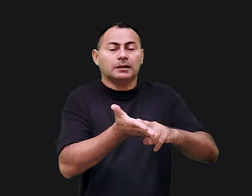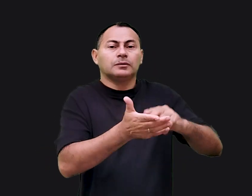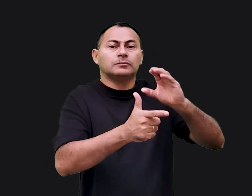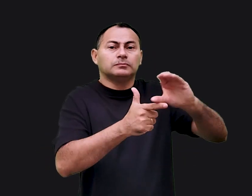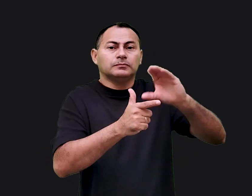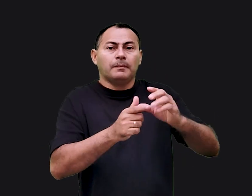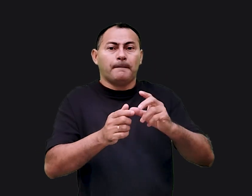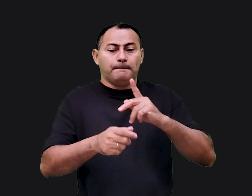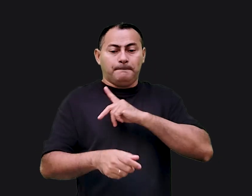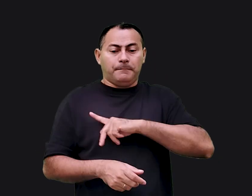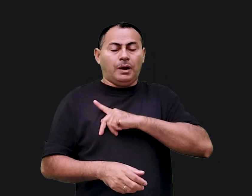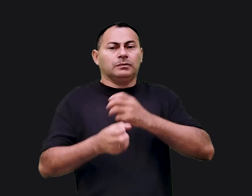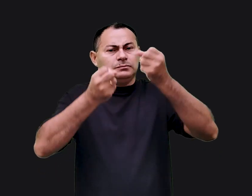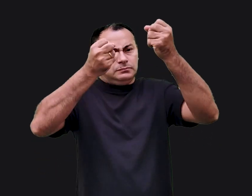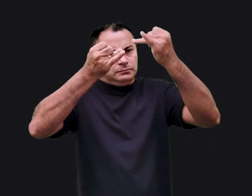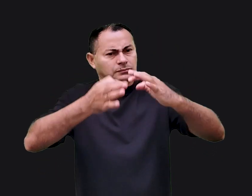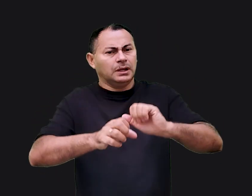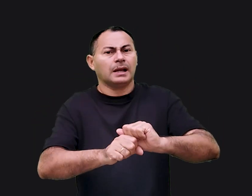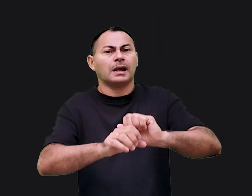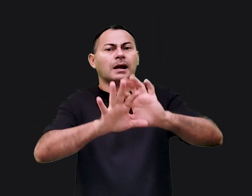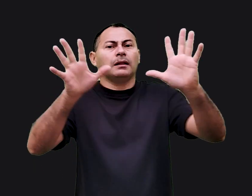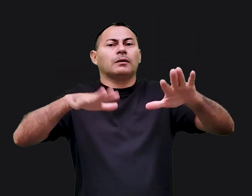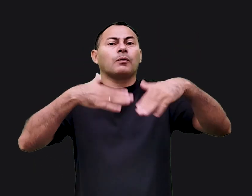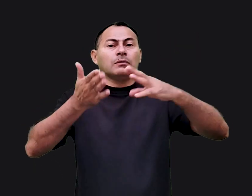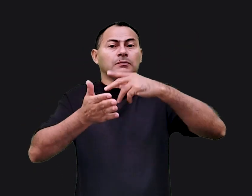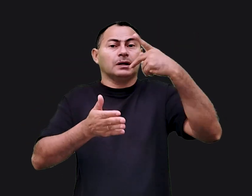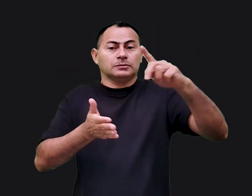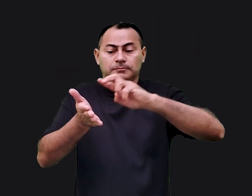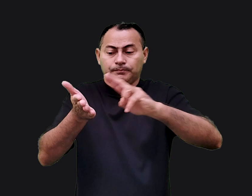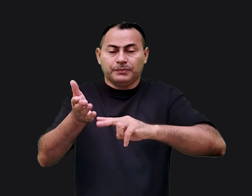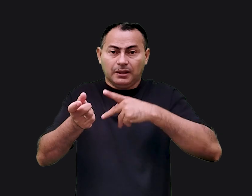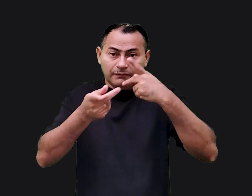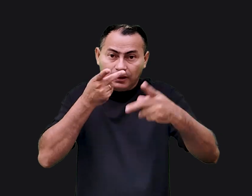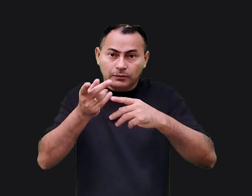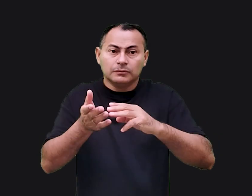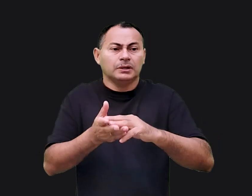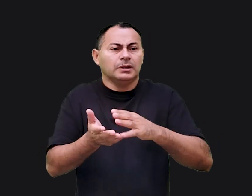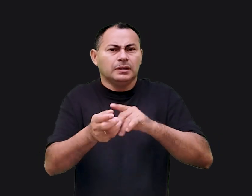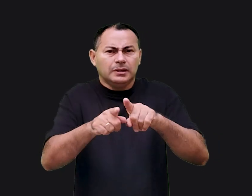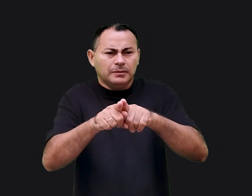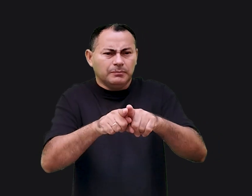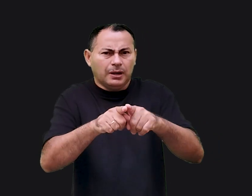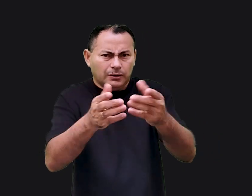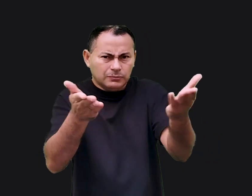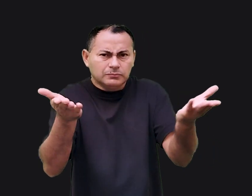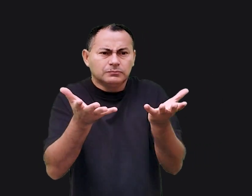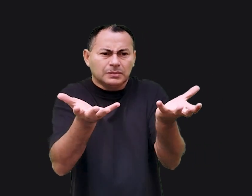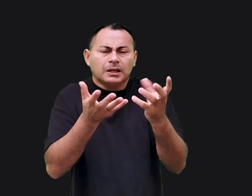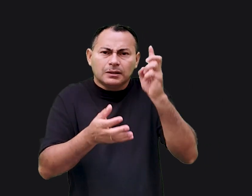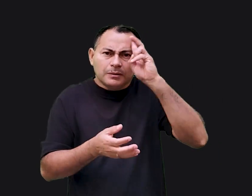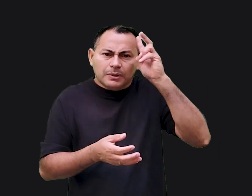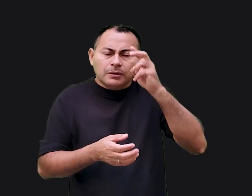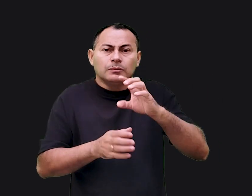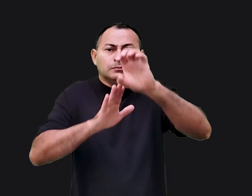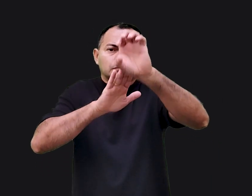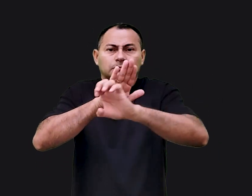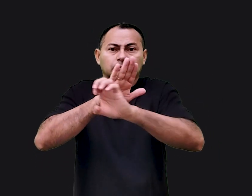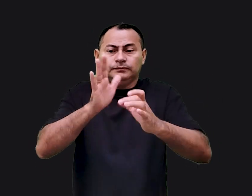Coríntios Paulo deixou bem clara qual era a sua mensagem ele disse e mãos quero lembrar-lhes o evangelho que